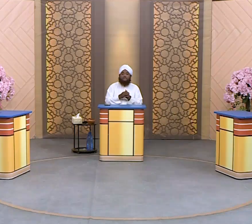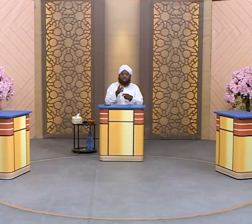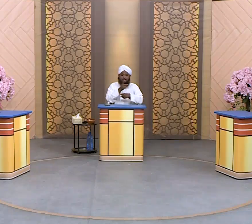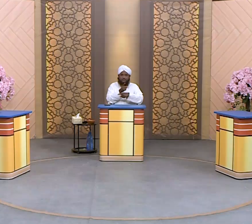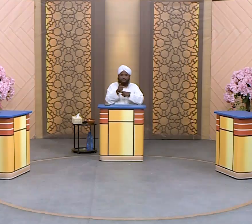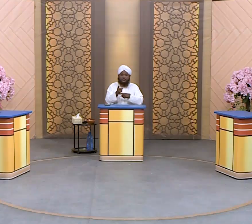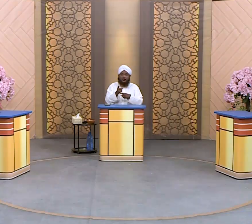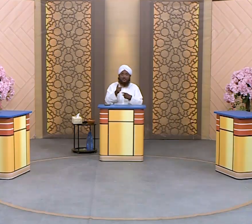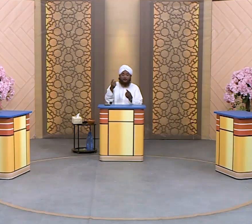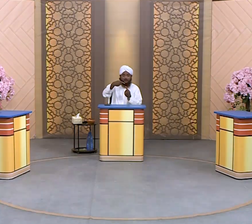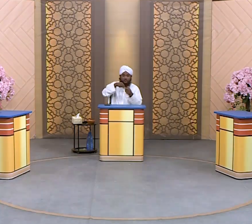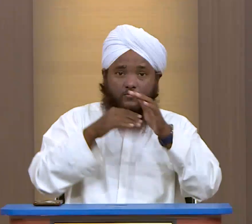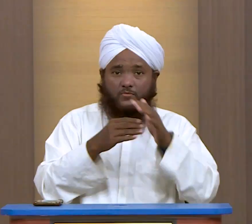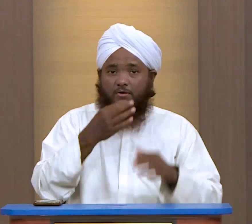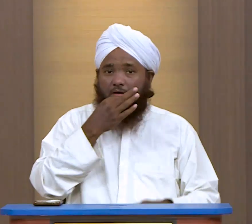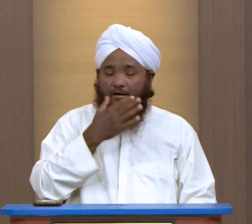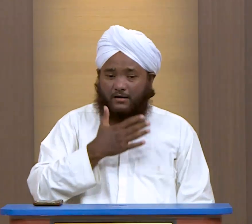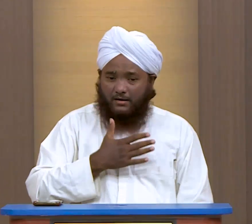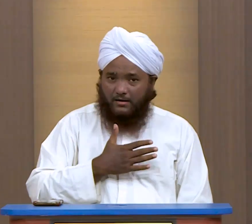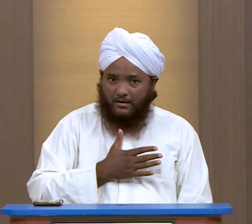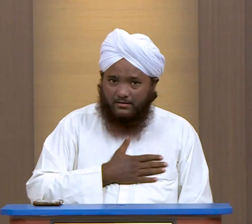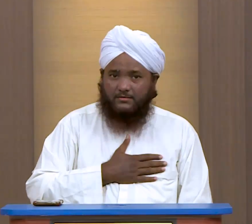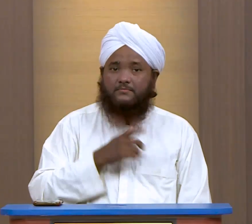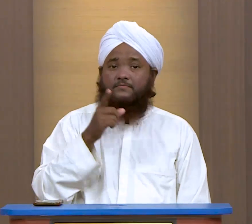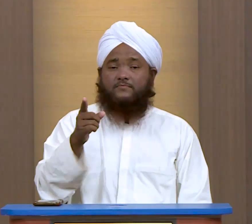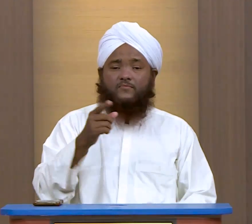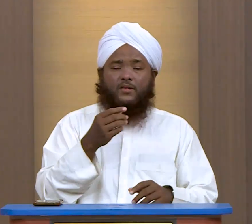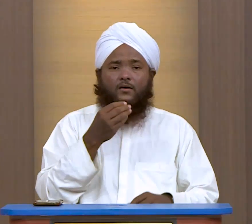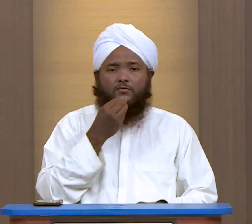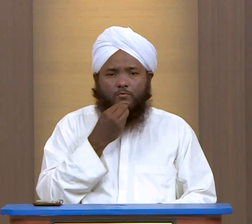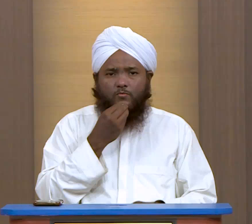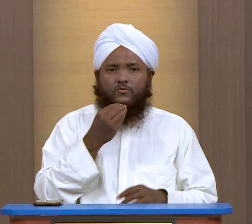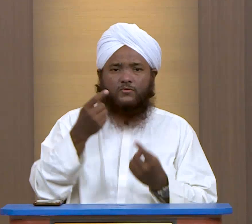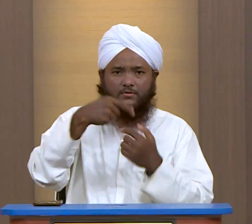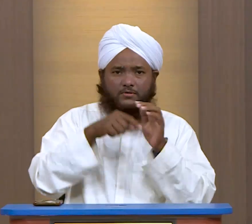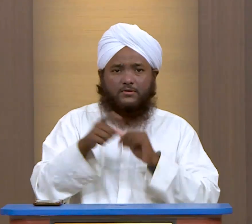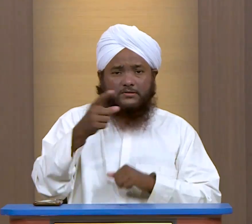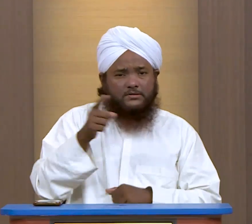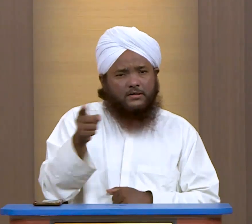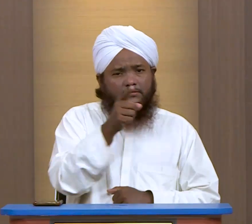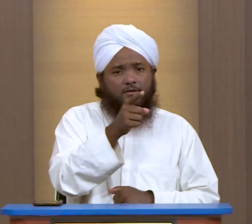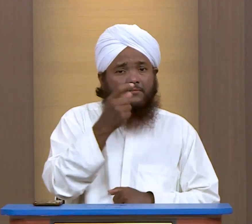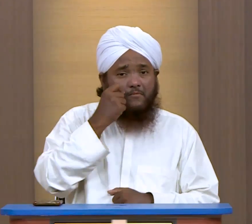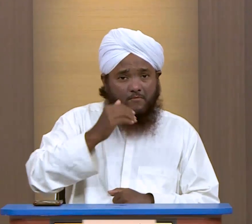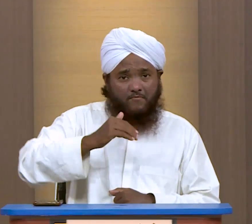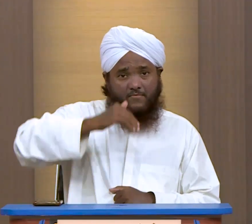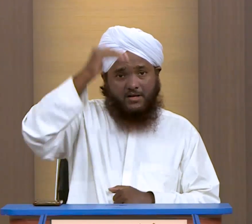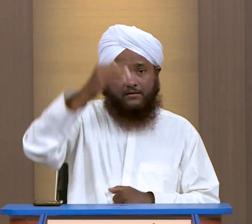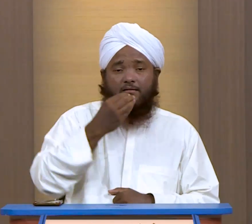کا ادب کرنے والا نہ صرف معاشرے میں معزز سمجھا جاتا ہے بلکہ بعض اوقات بڑوں کے ادب و احترام کے سبب بڑے